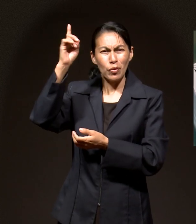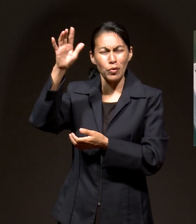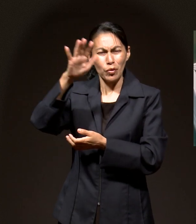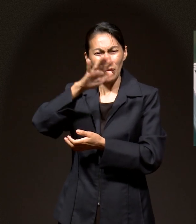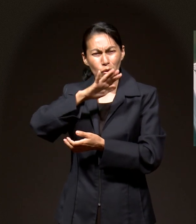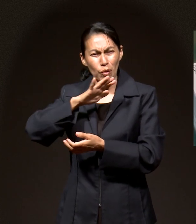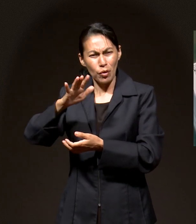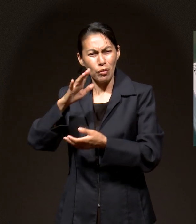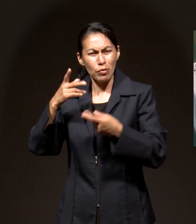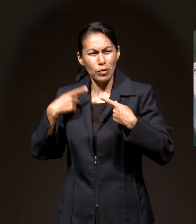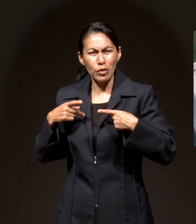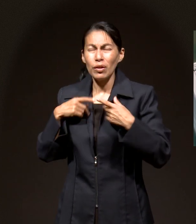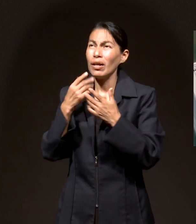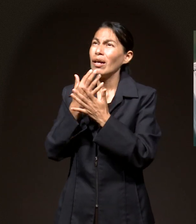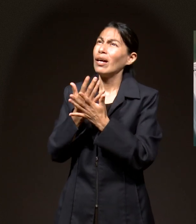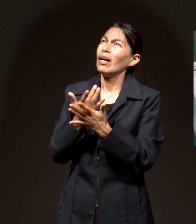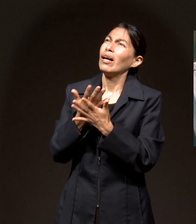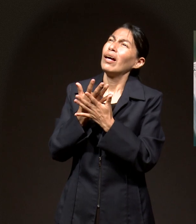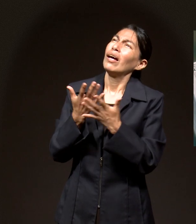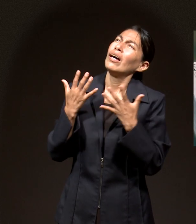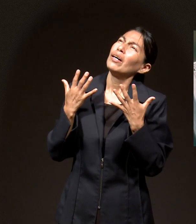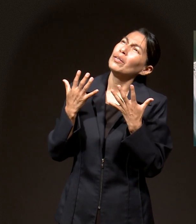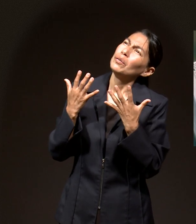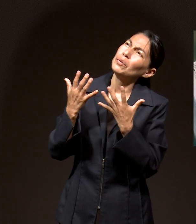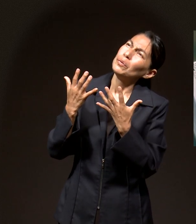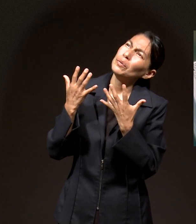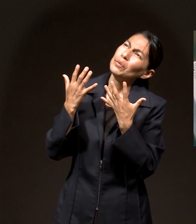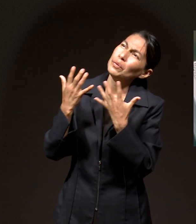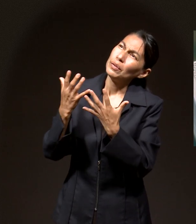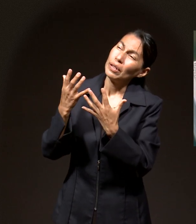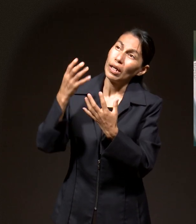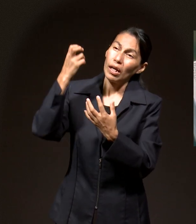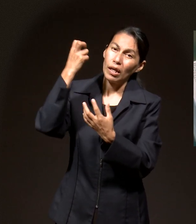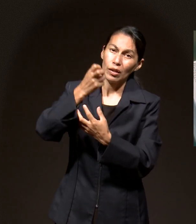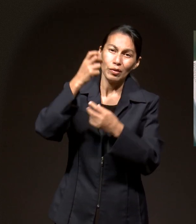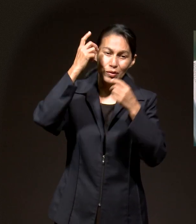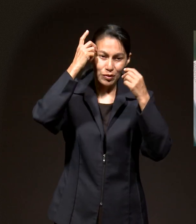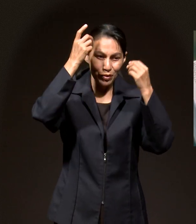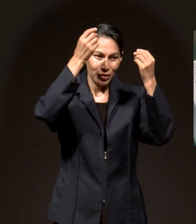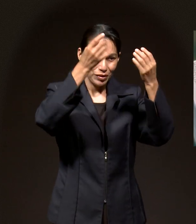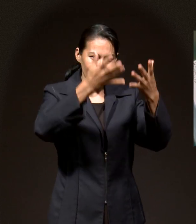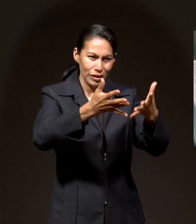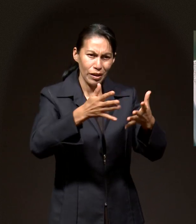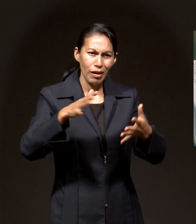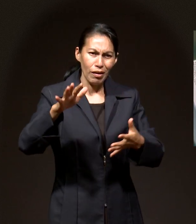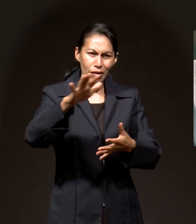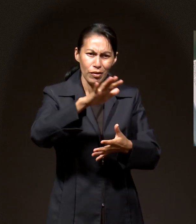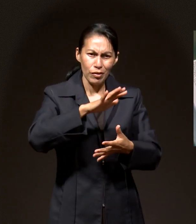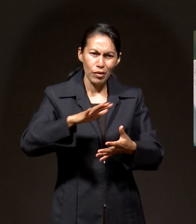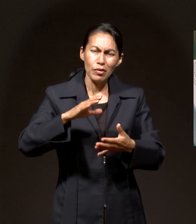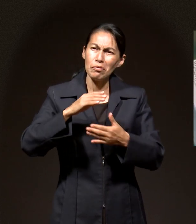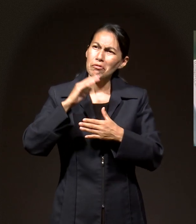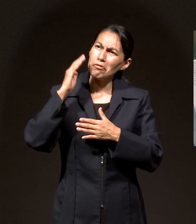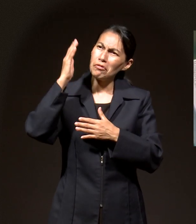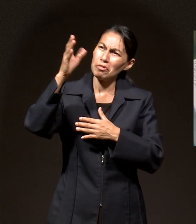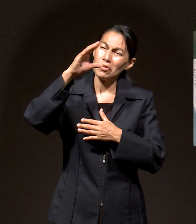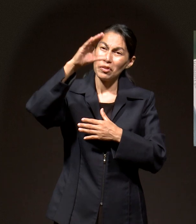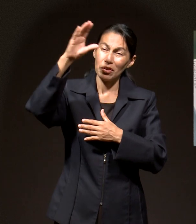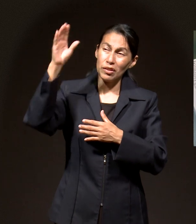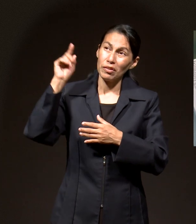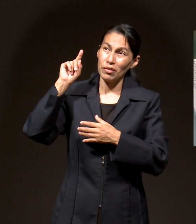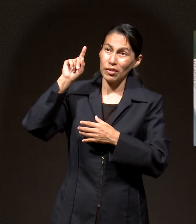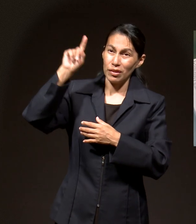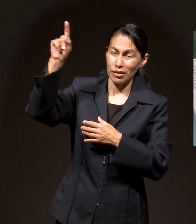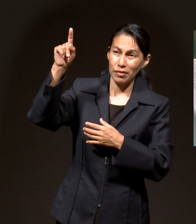18: el Señor me librará de toda obra mala y me preservará para su reino celestial. A Él sea gloria por